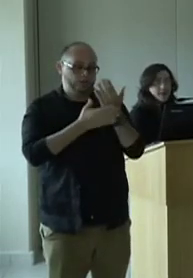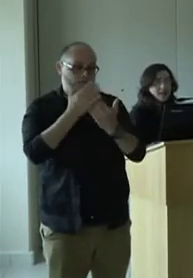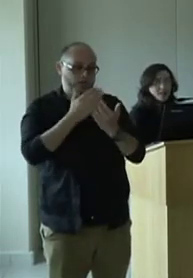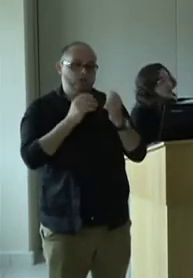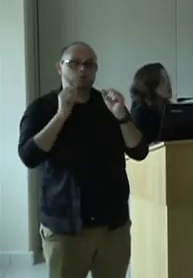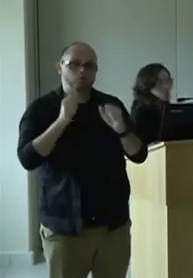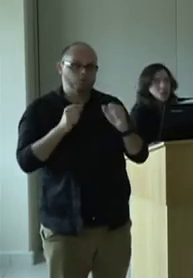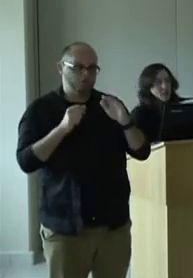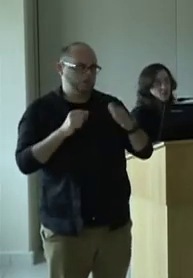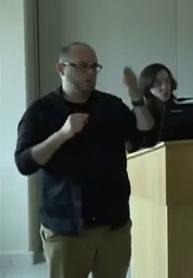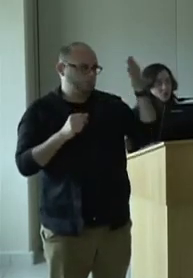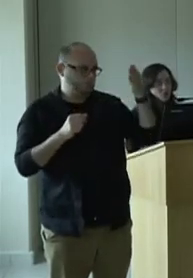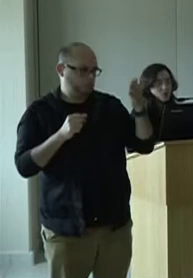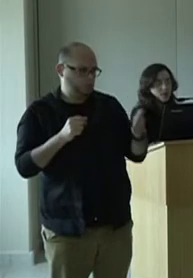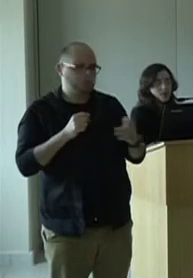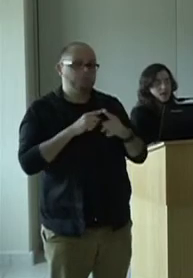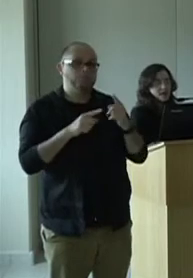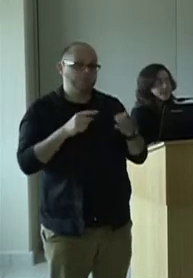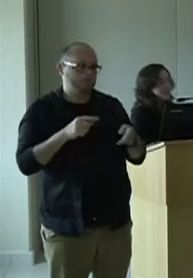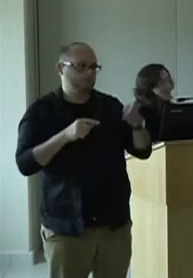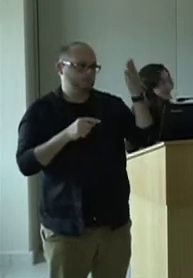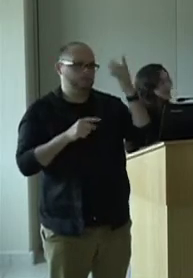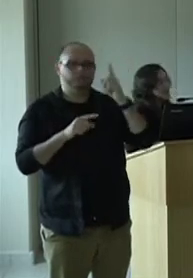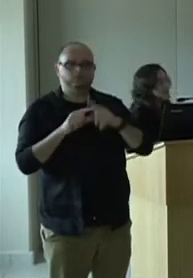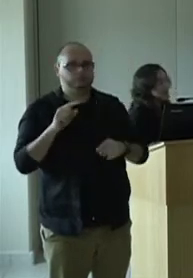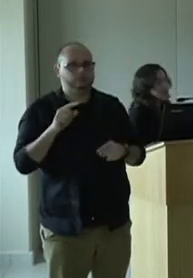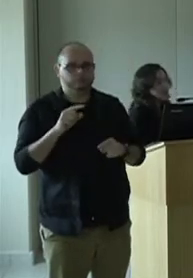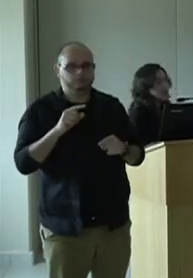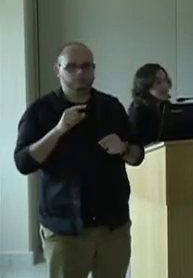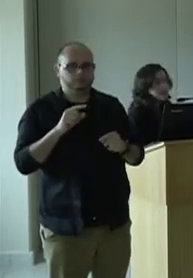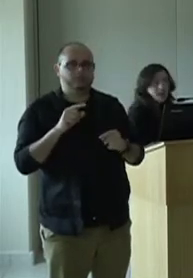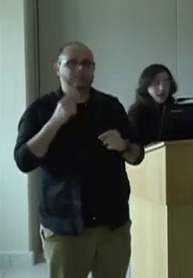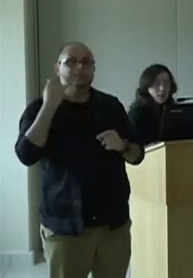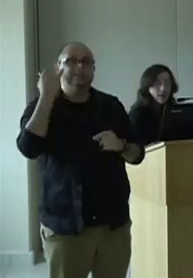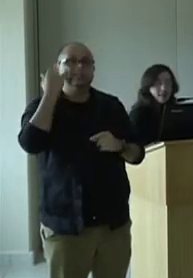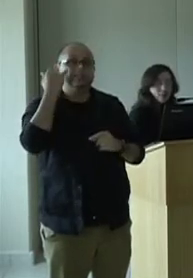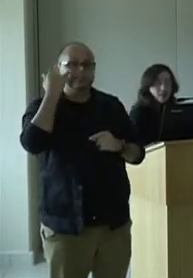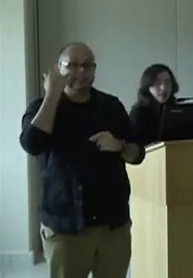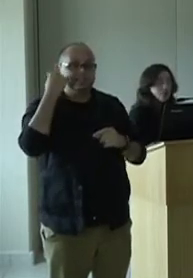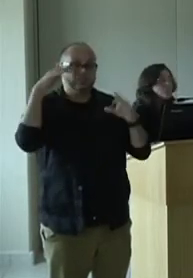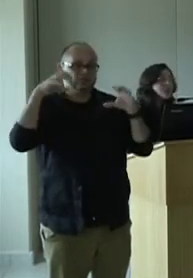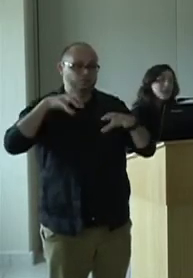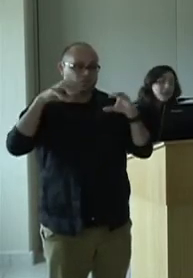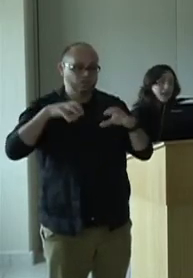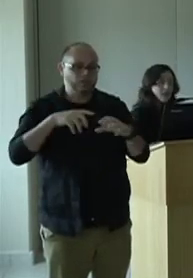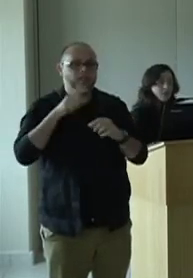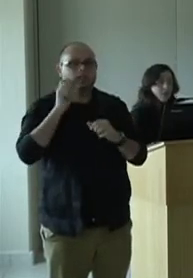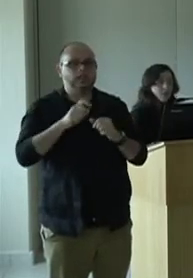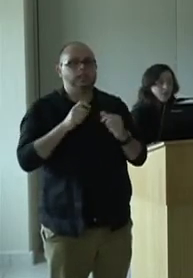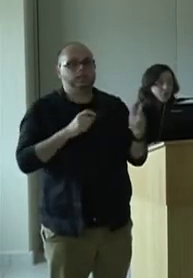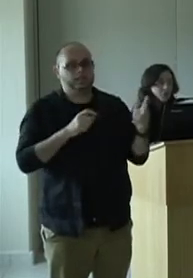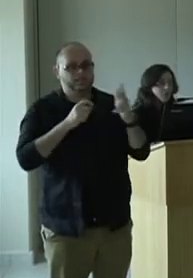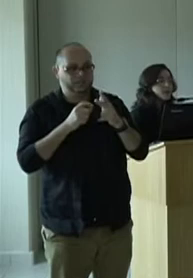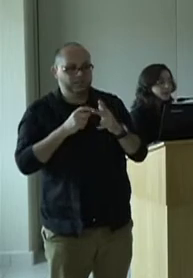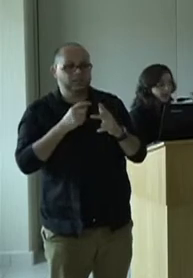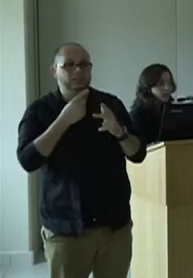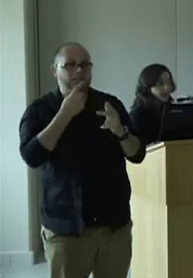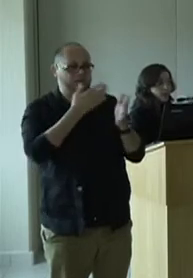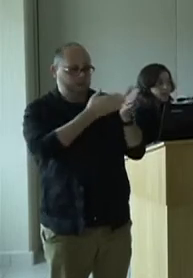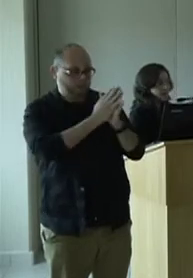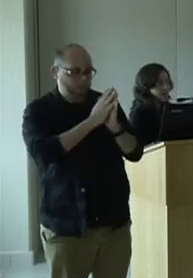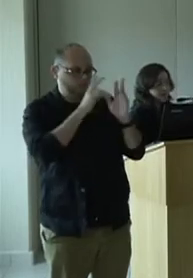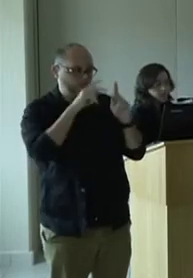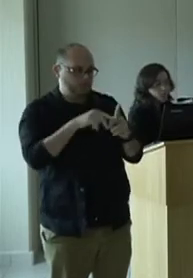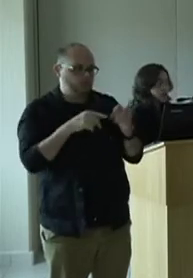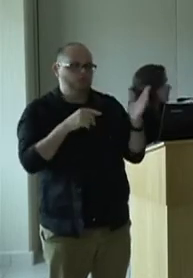los cristales, no podía subirlos. Así que a veces, si empezaba a llover, tenía que pararse en cualquier lado y pedirle a un desconocido que